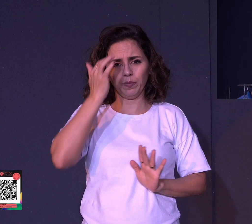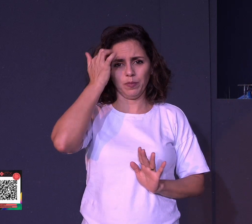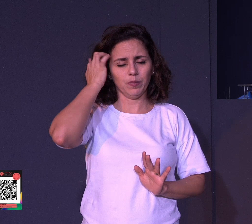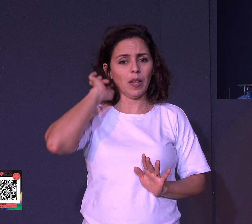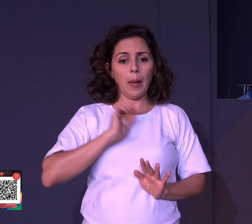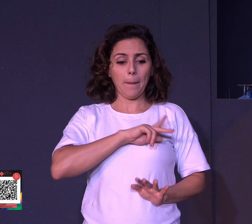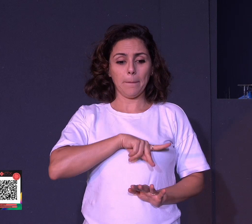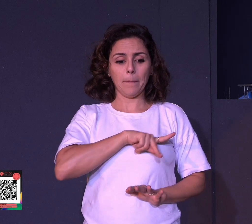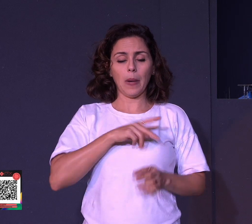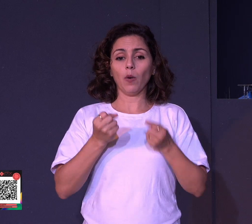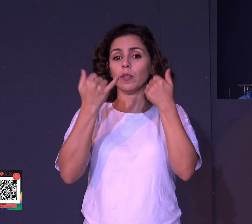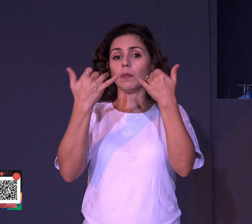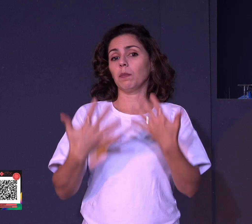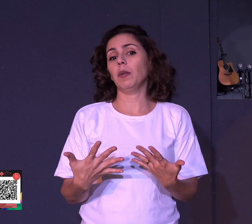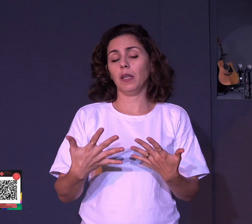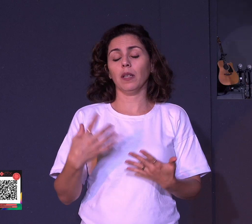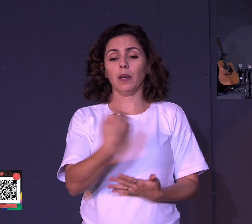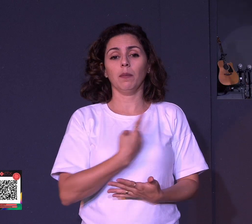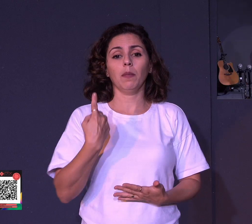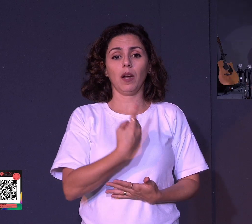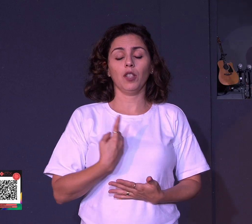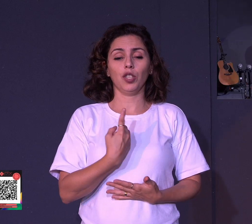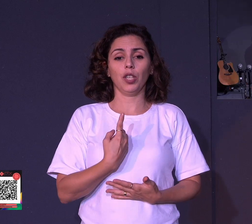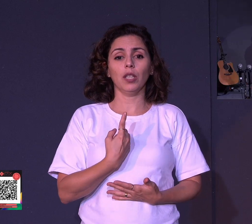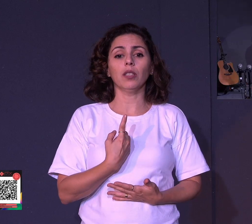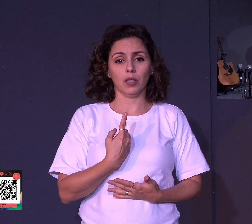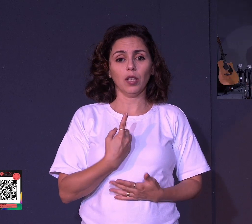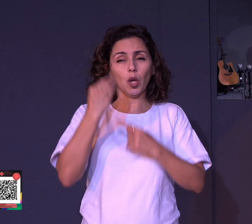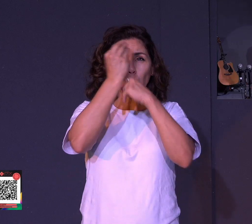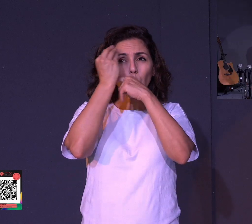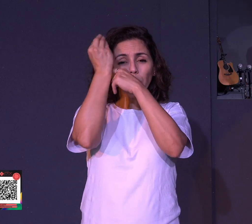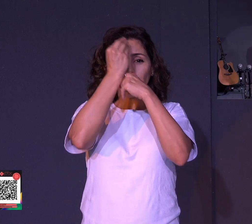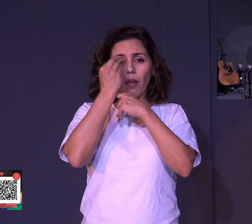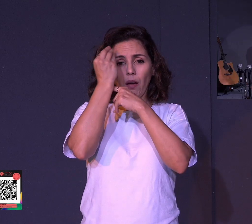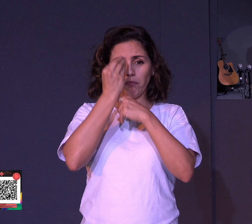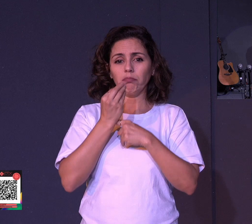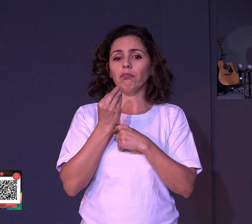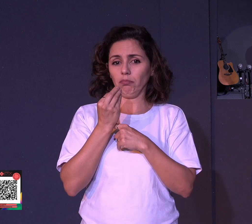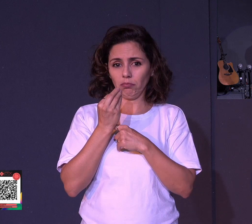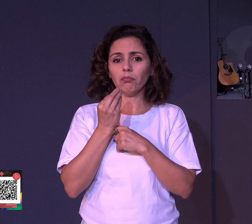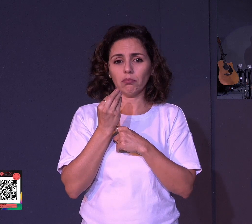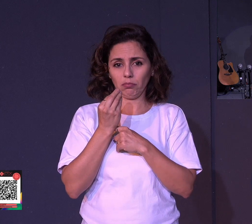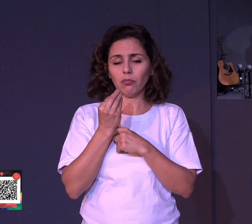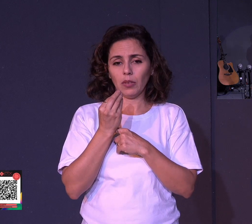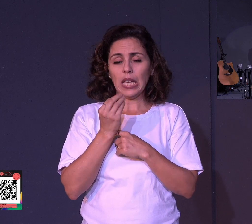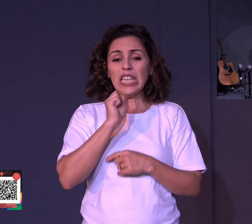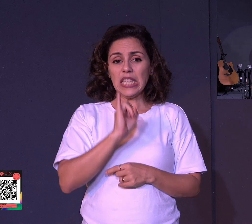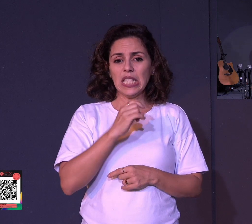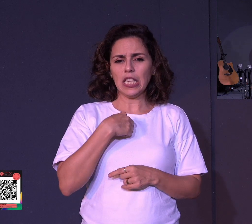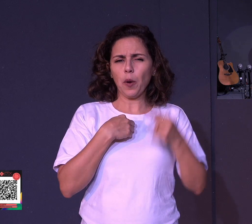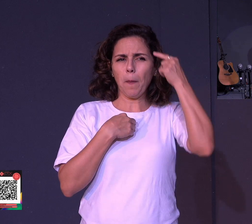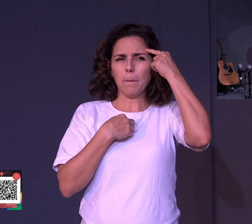Entenda, pensamentos errados levam a comportamentos errados, que nos levará também a